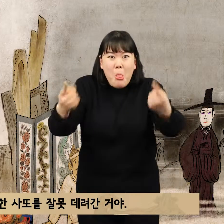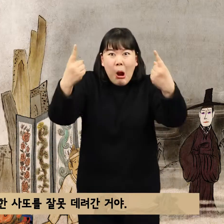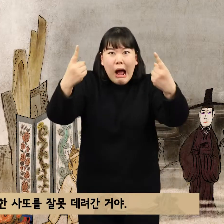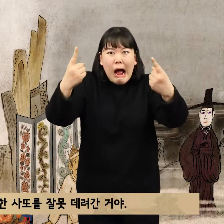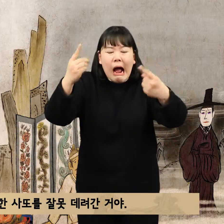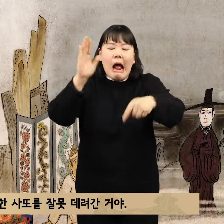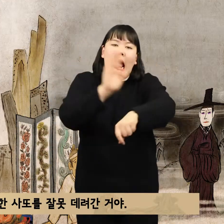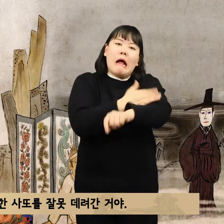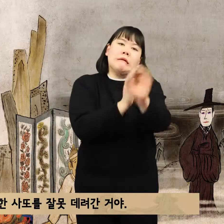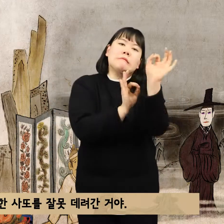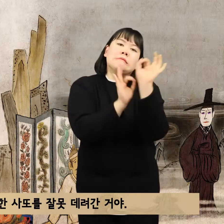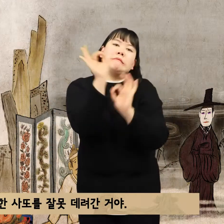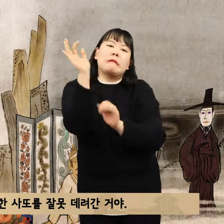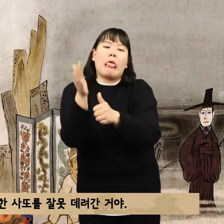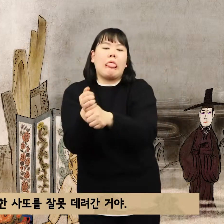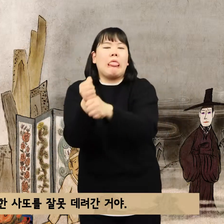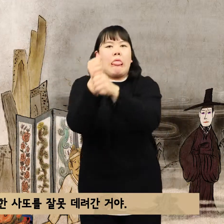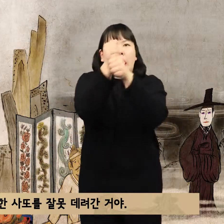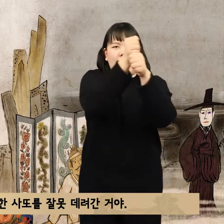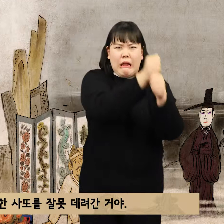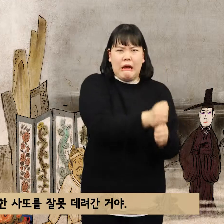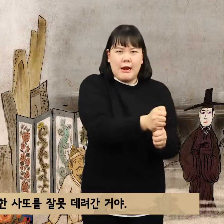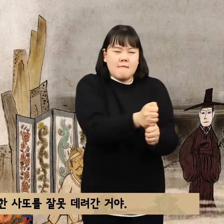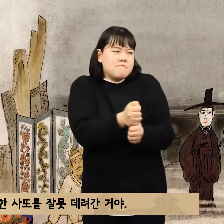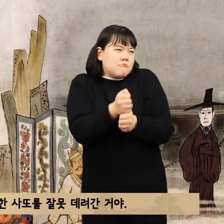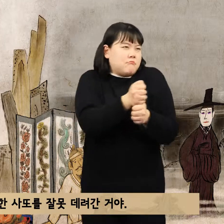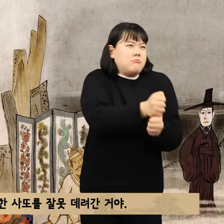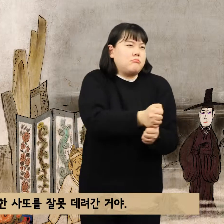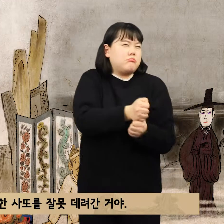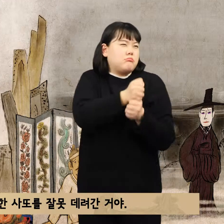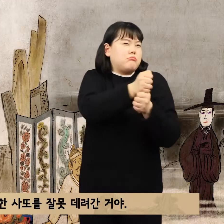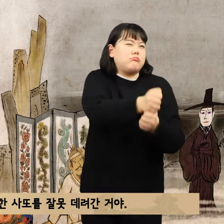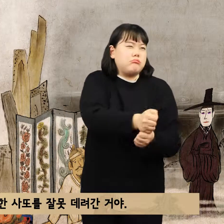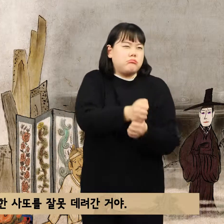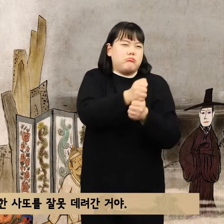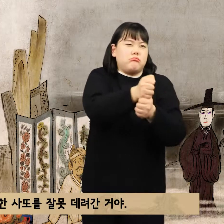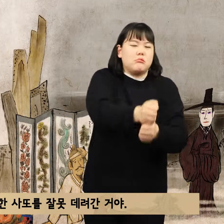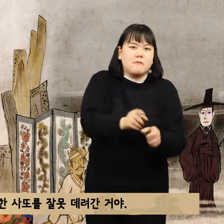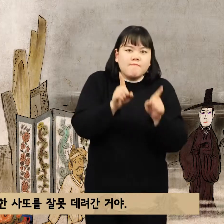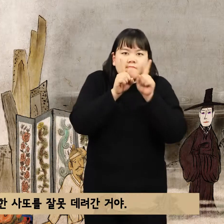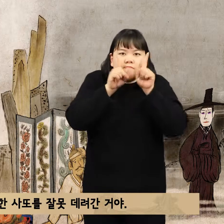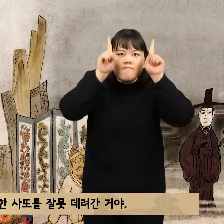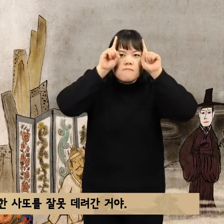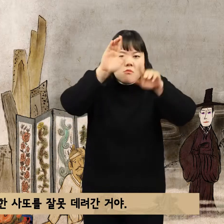실수로 이름이 비슷한 사또를 잘못 데려간 거야.